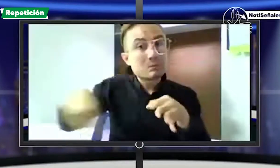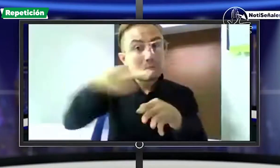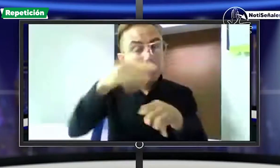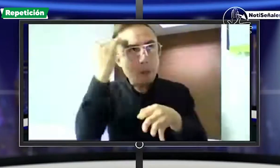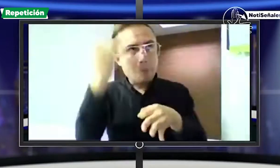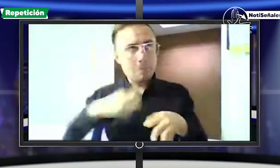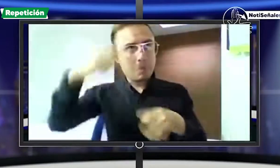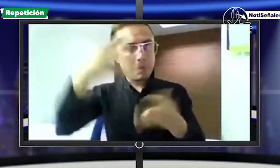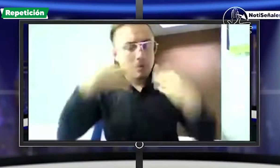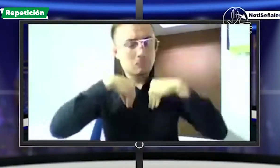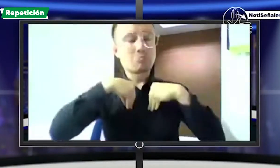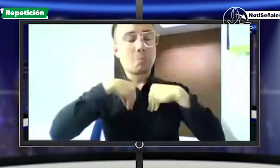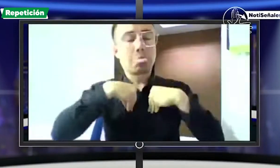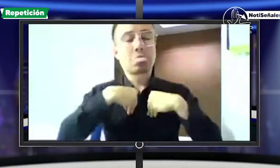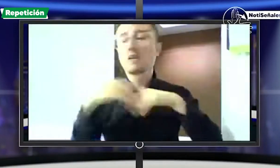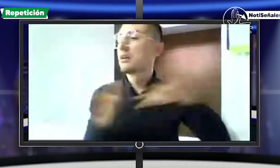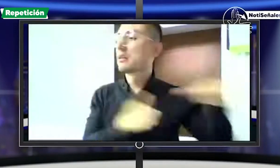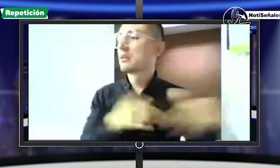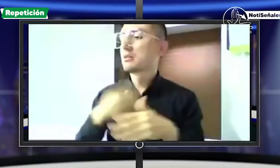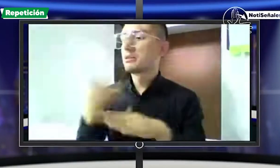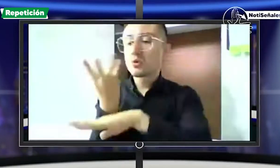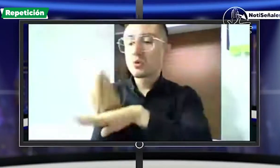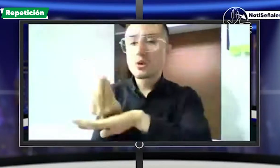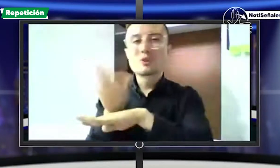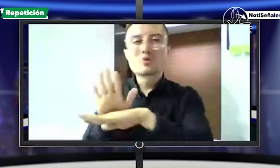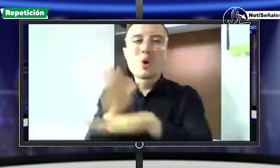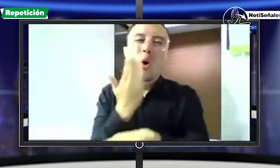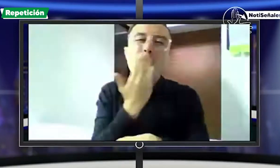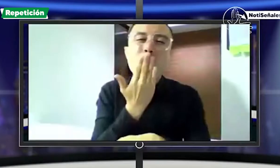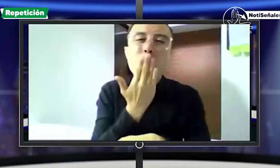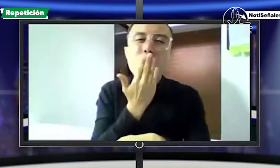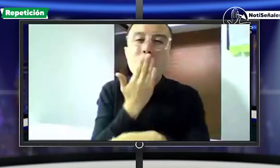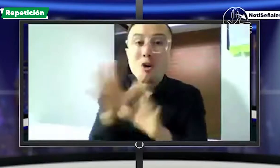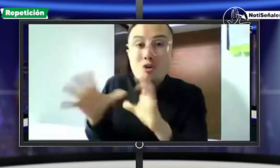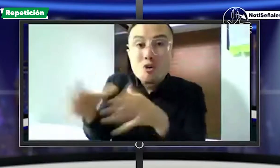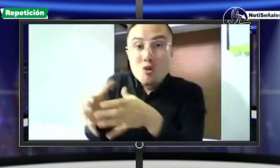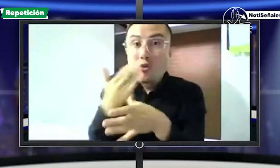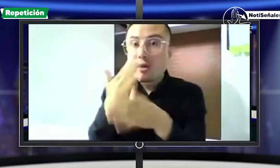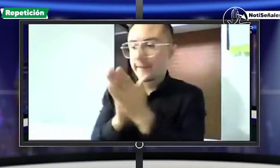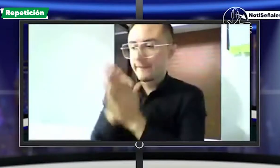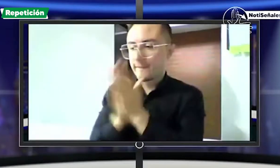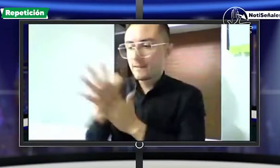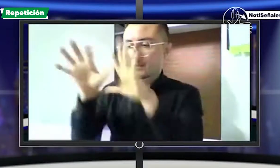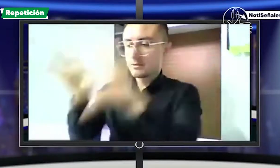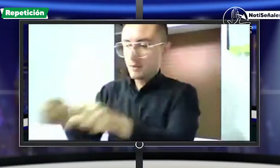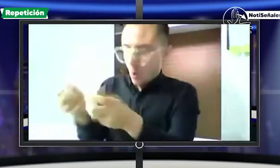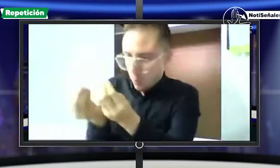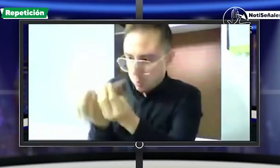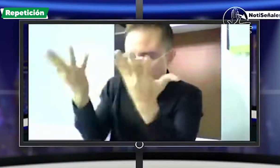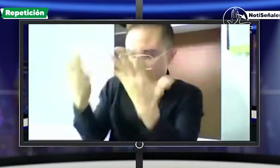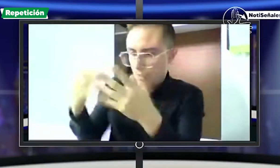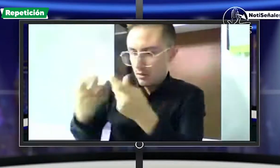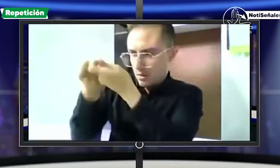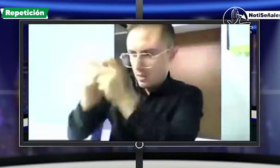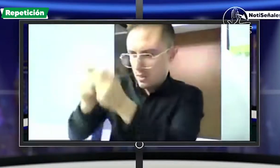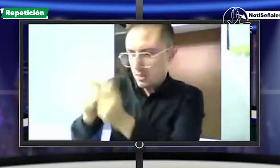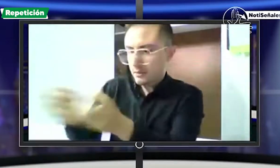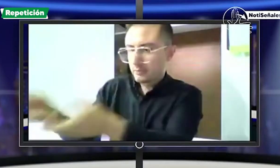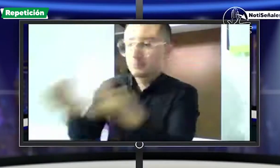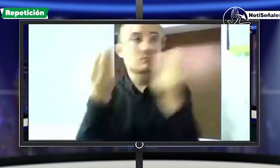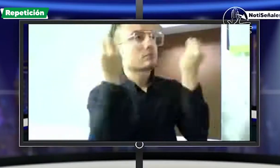sentencia C605 allí se habla acerca de temática de la comunidad sorda y sobre todo la sentencia